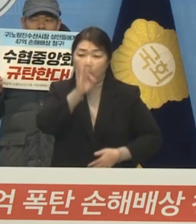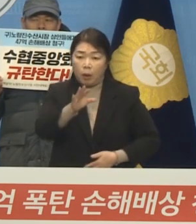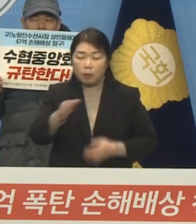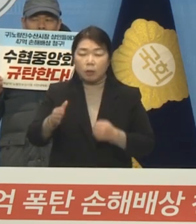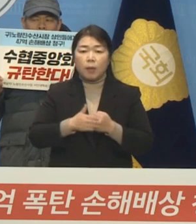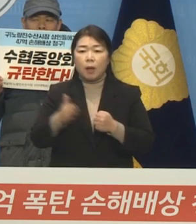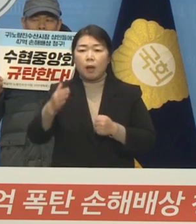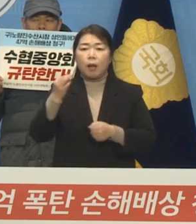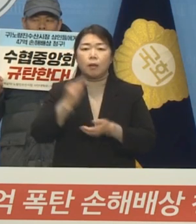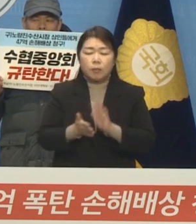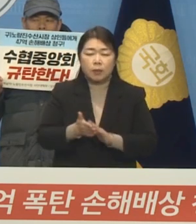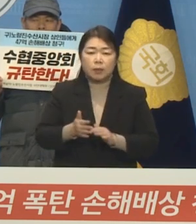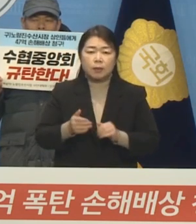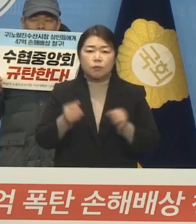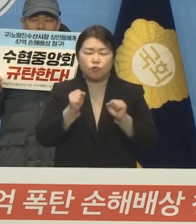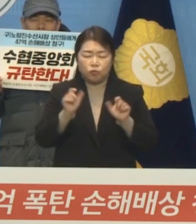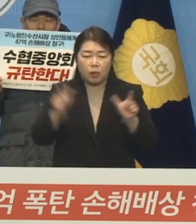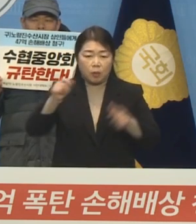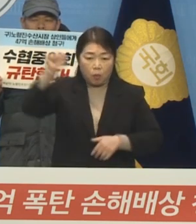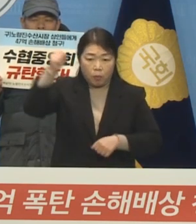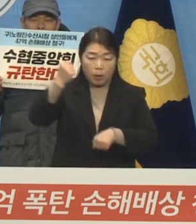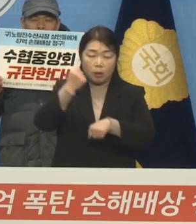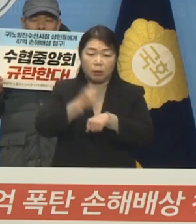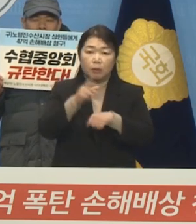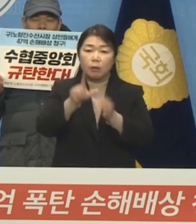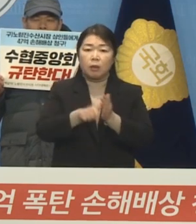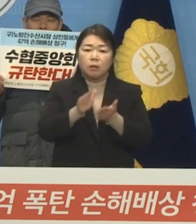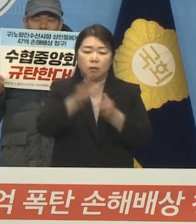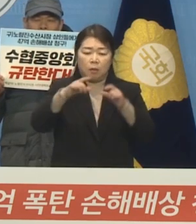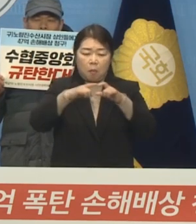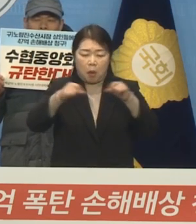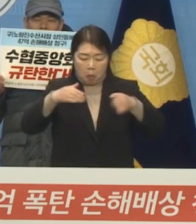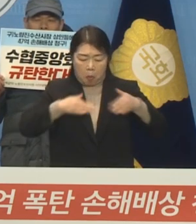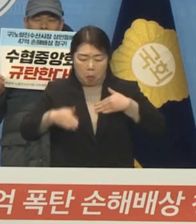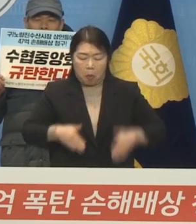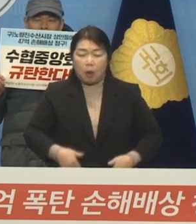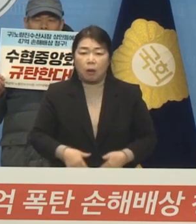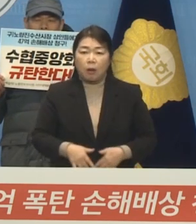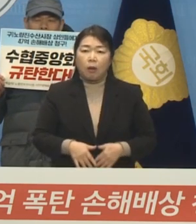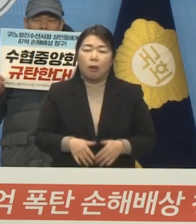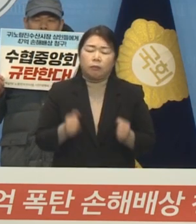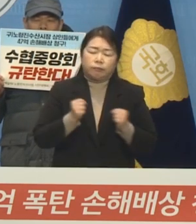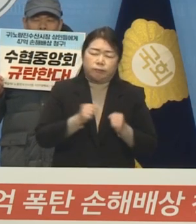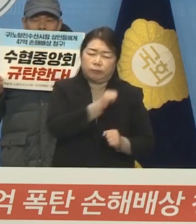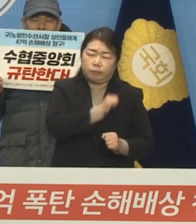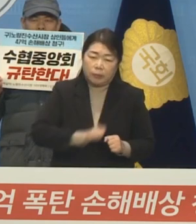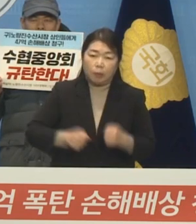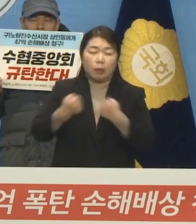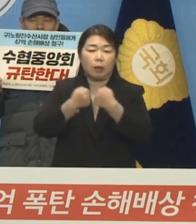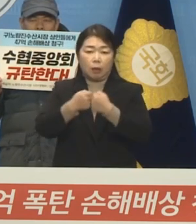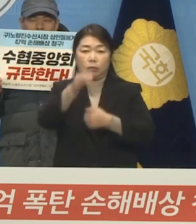침낭 속에 이렇게 몇 개씩 넣고 생활을 하고 있습니다. 그리고 이제 수협 중앙회하고